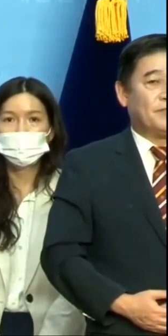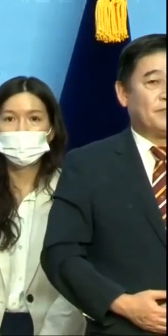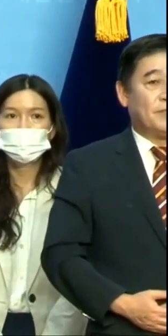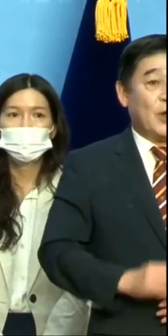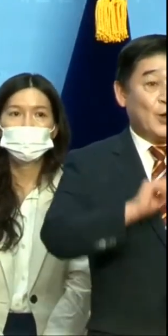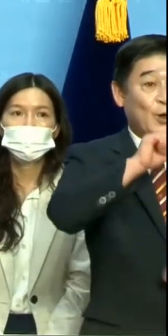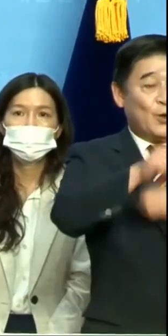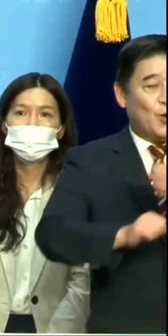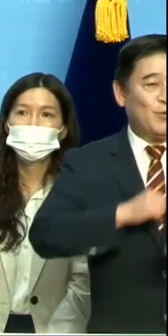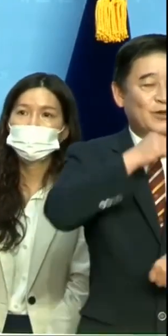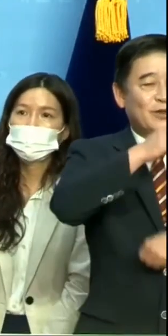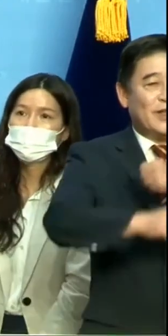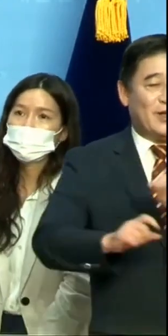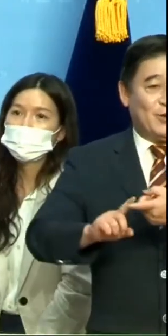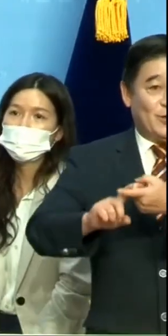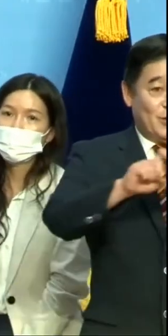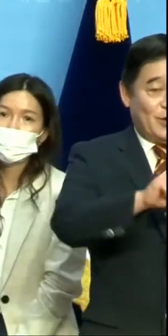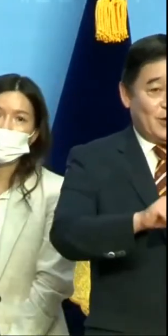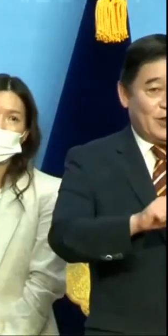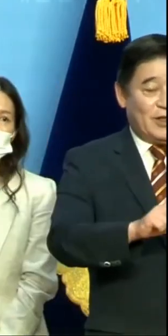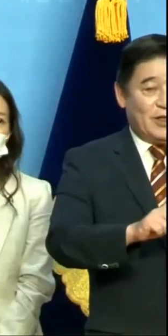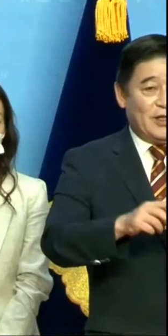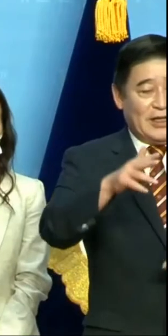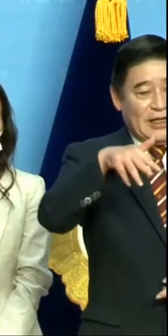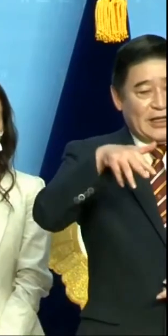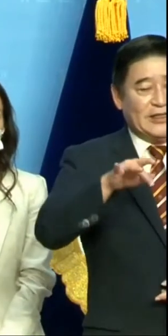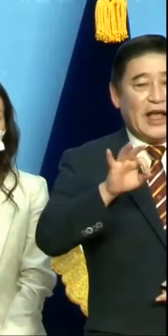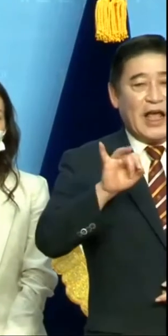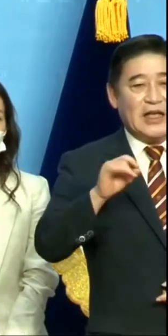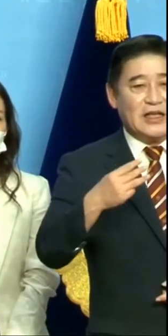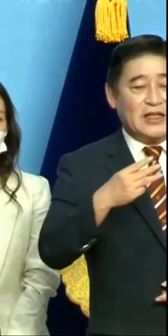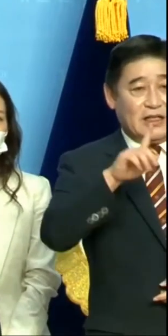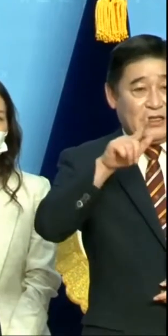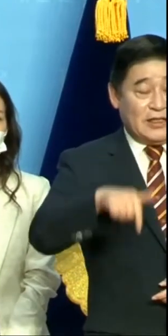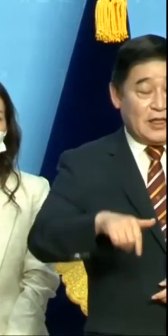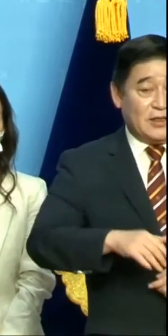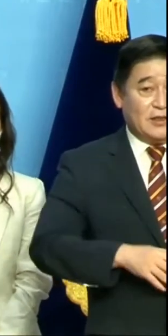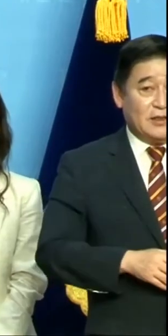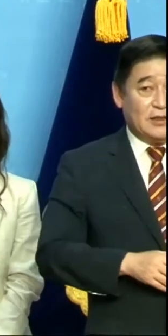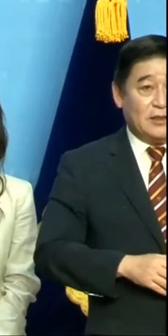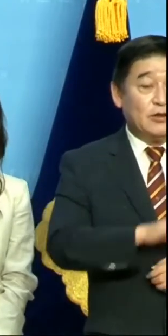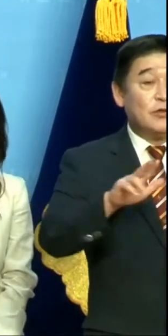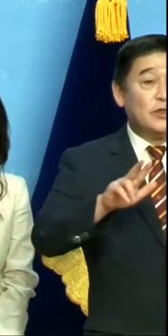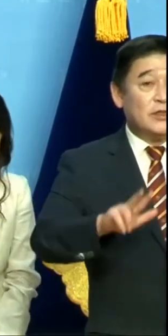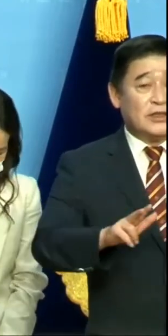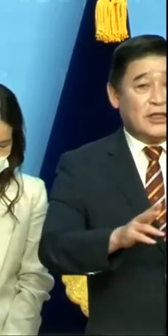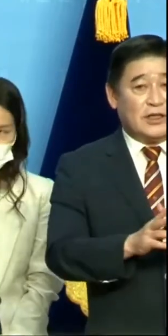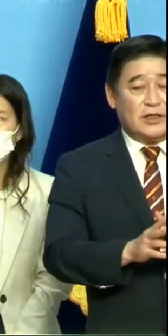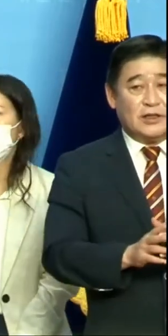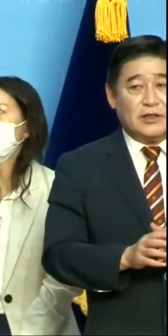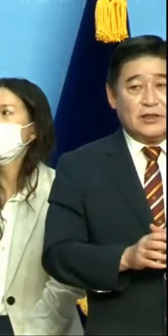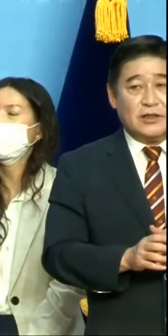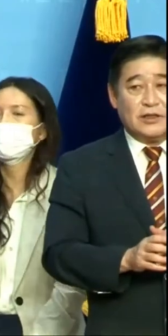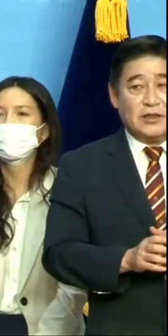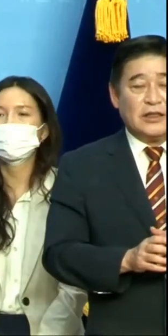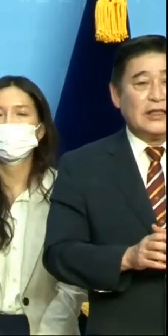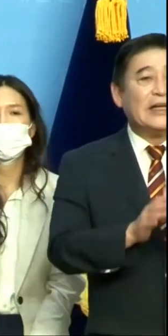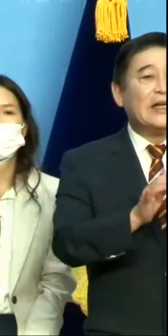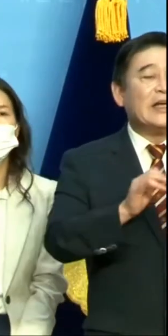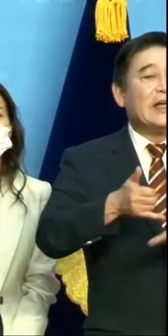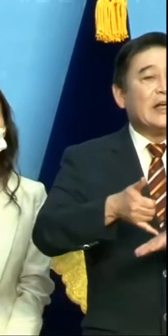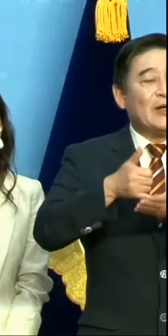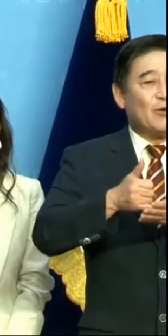예 동물 자리인데 살 변의 등장 채 1택 입니다 우리는 이제 문건과 사람을 붙이면 복지 만이 아니라